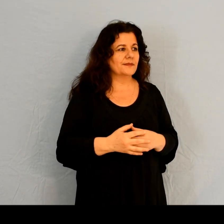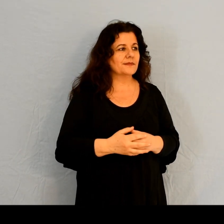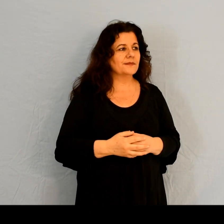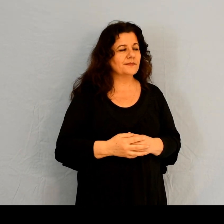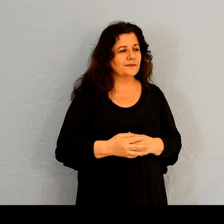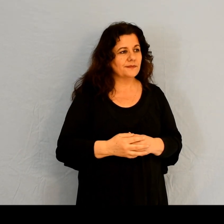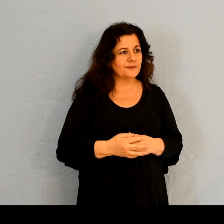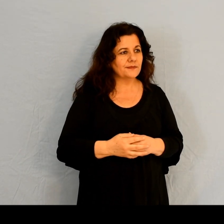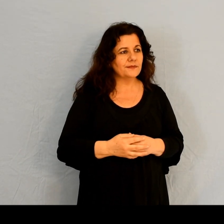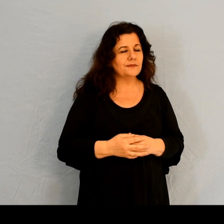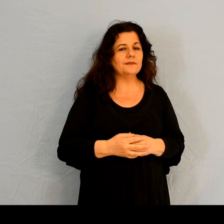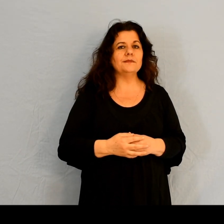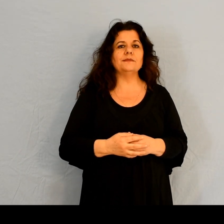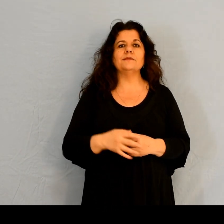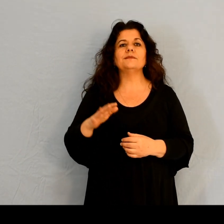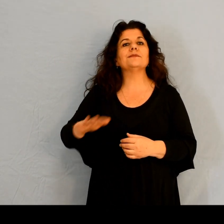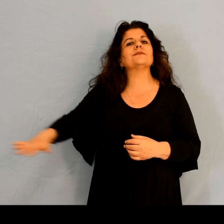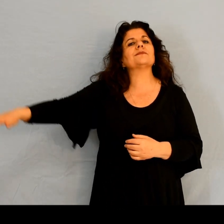Il y avait aussi une femme prophète,